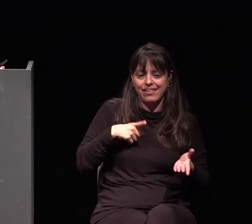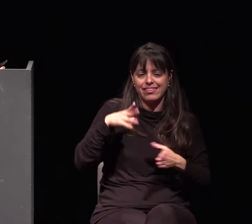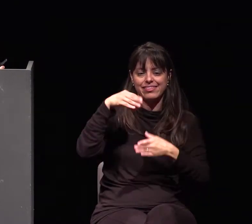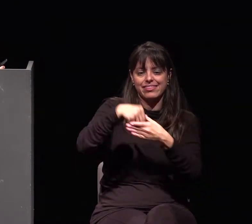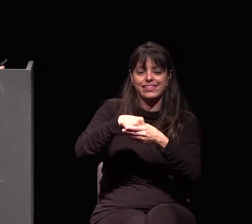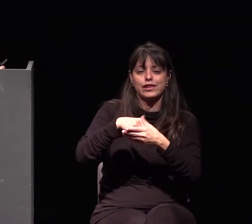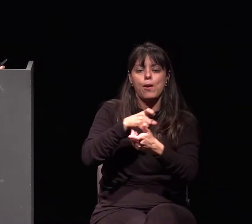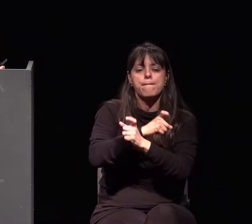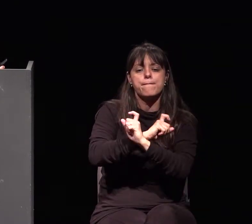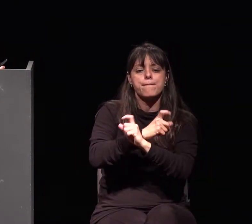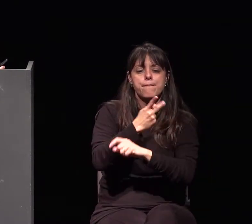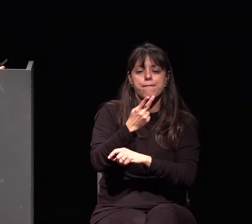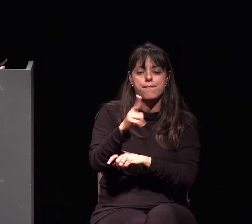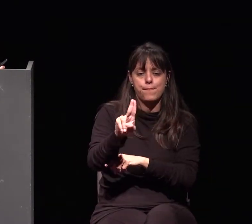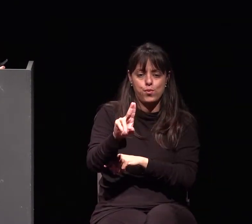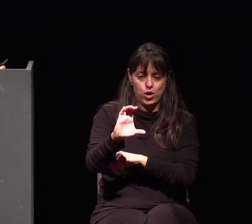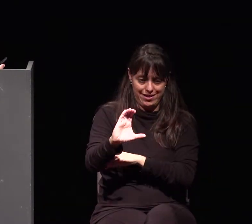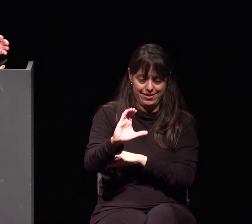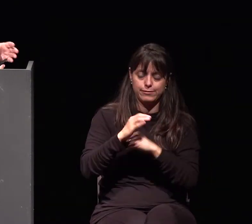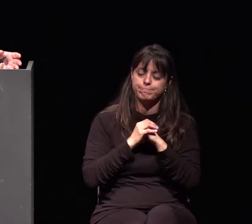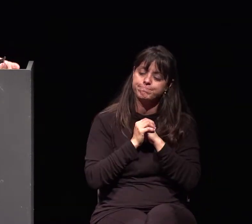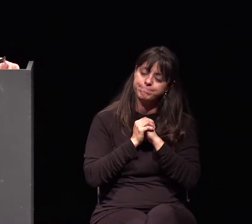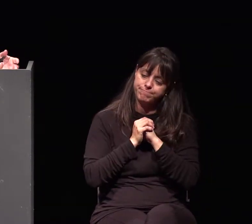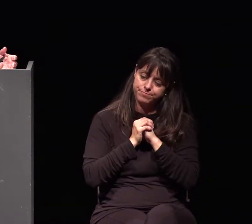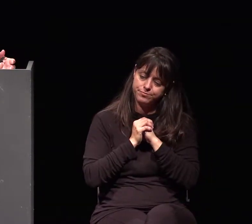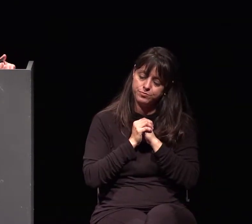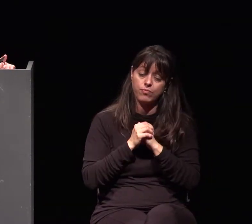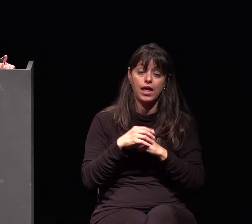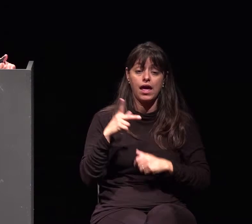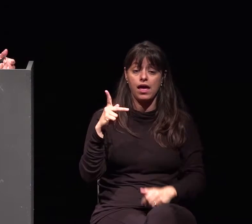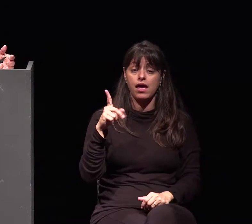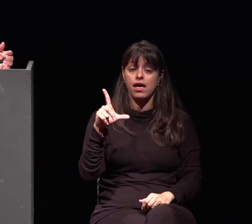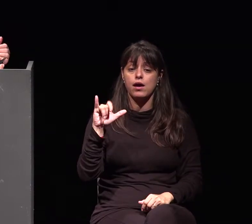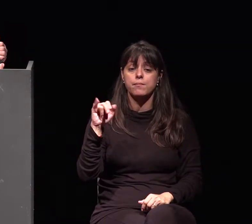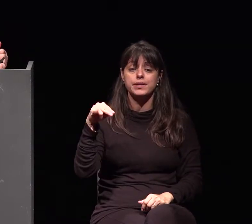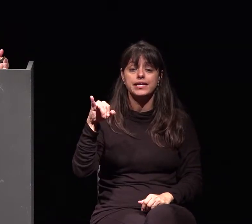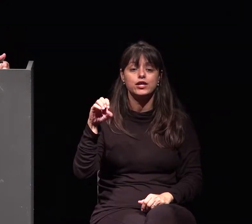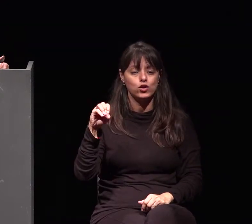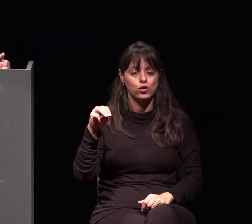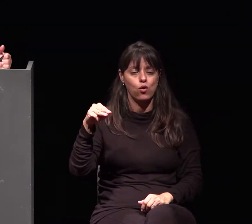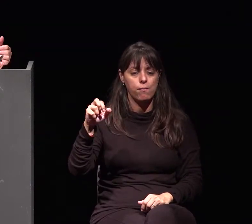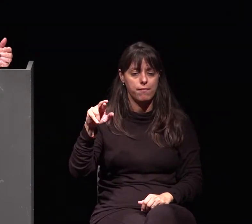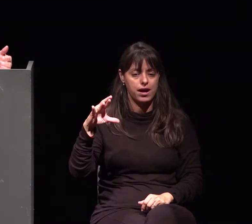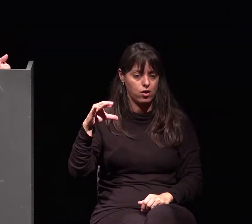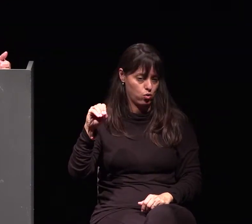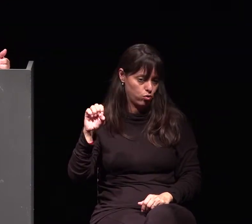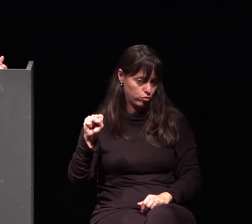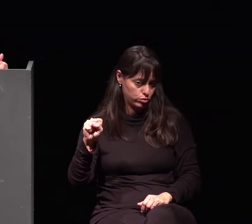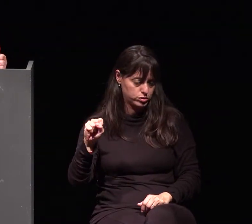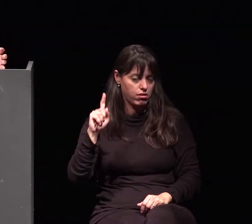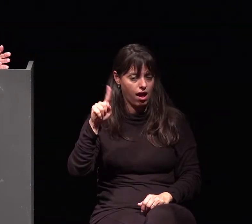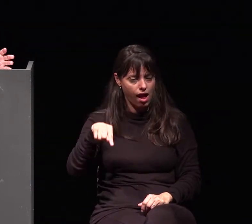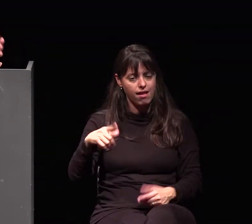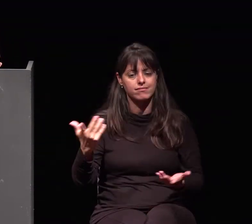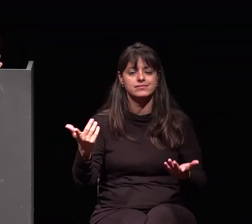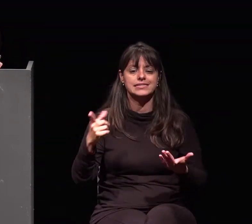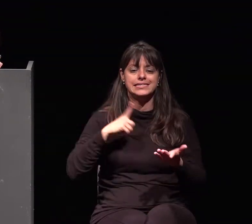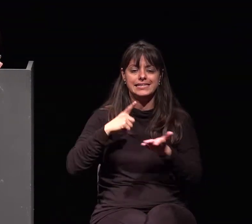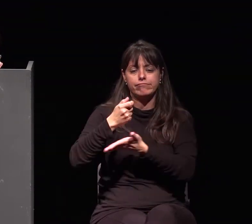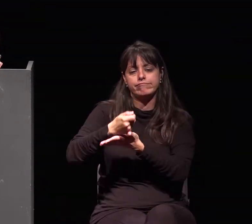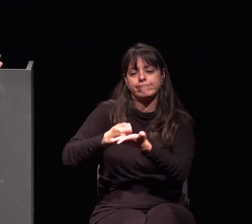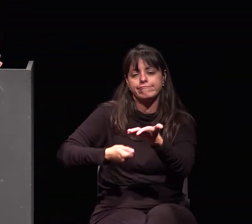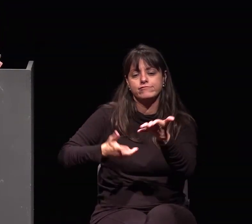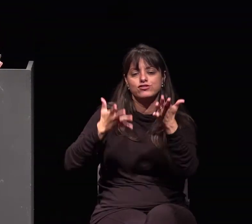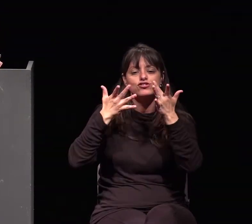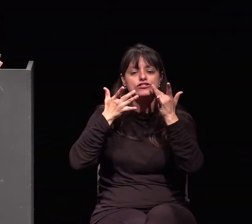essa mulher. E o Plínio Marcos era um dramaturgo, um escritor famoso,